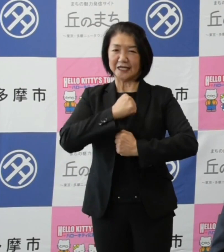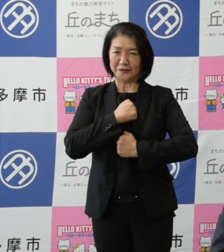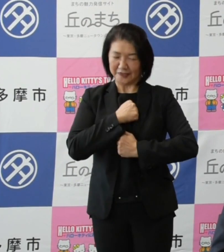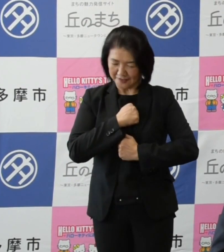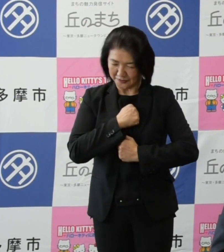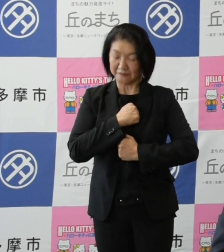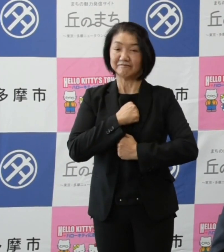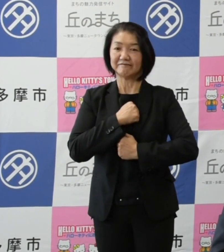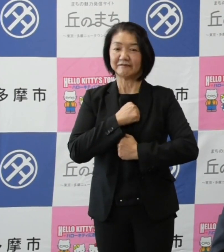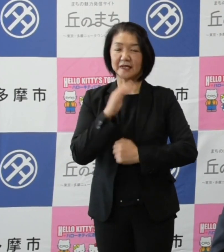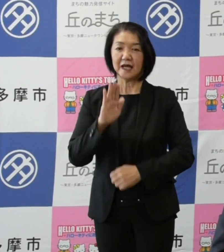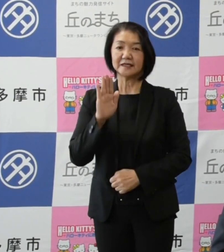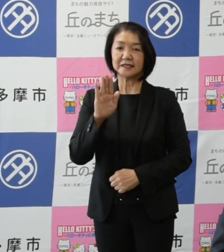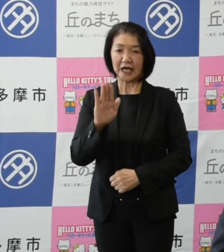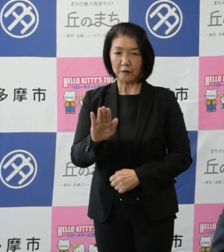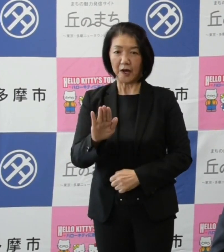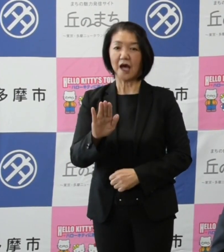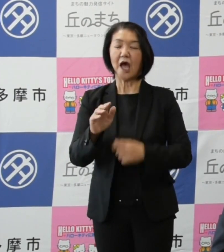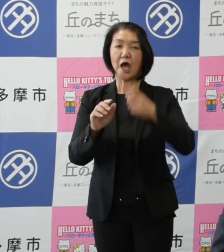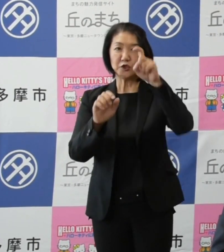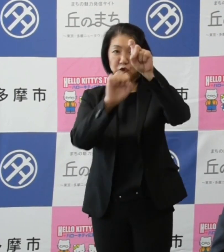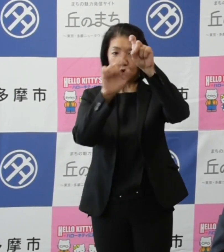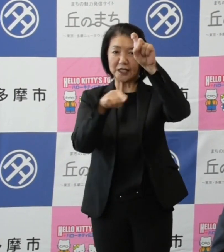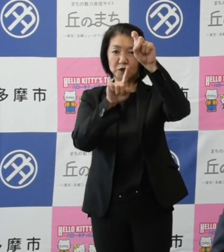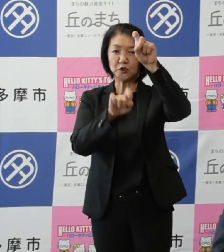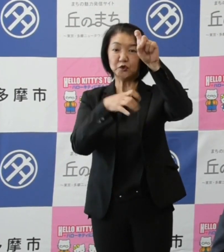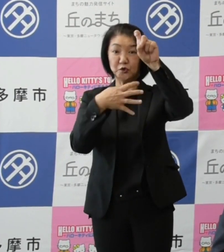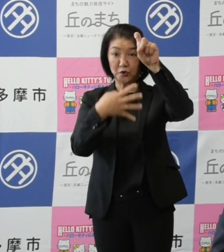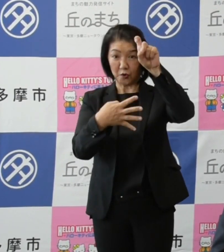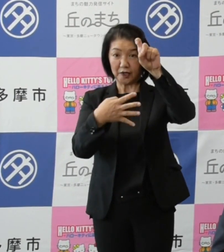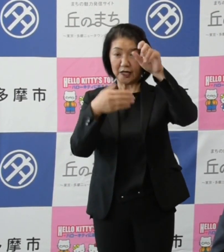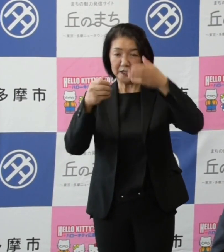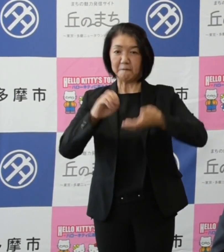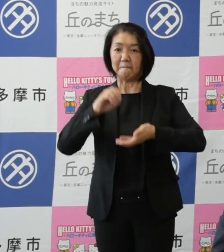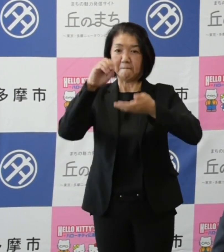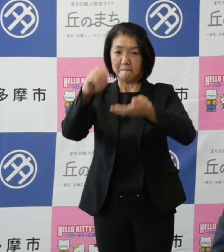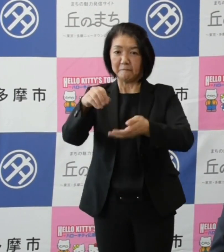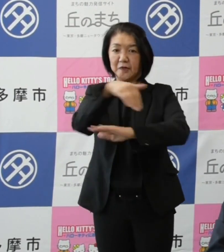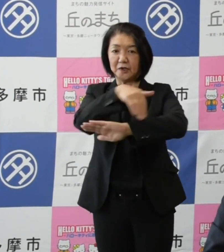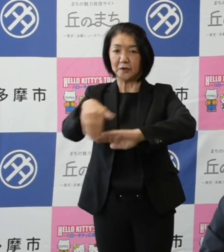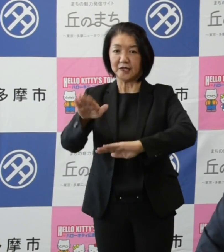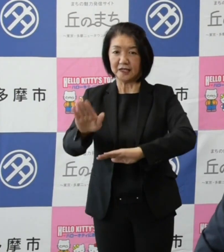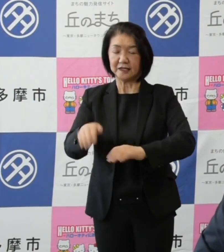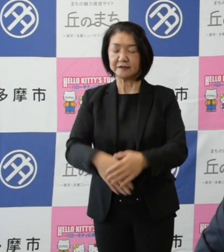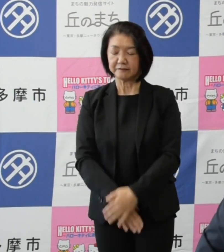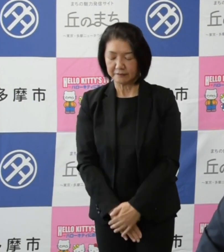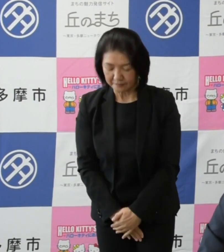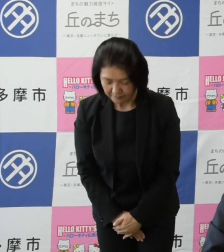次回は10月14日に配信予定です。では。